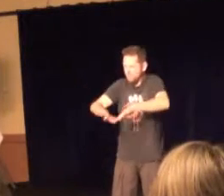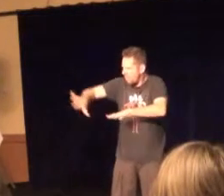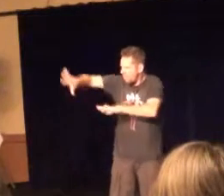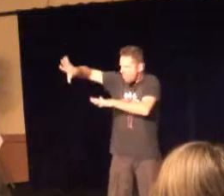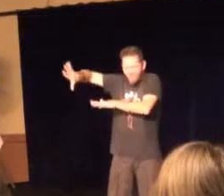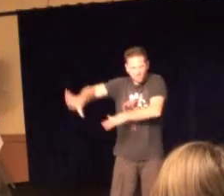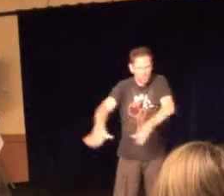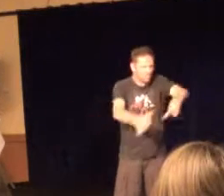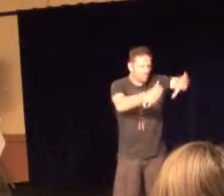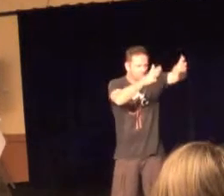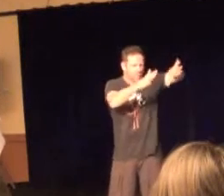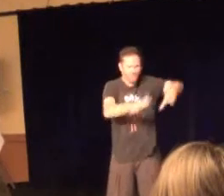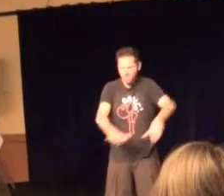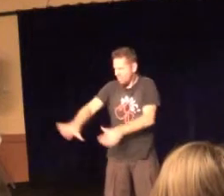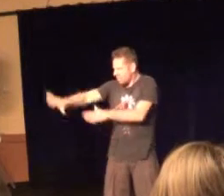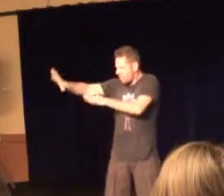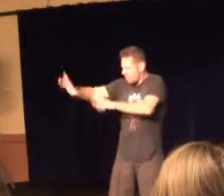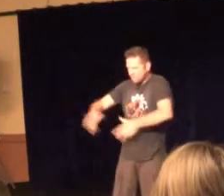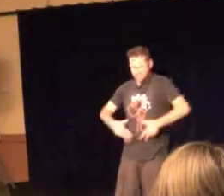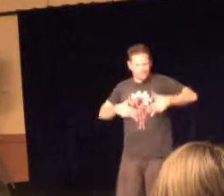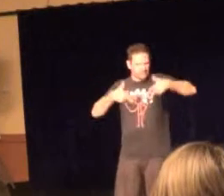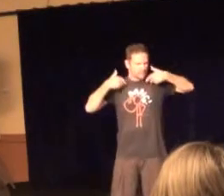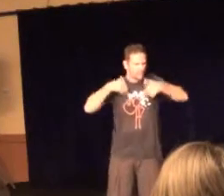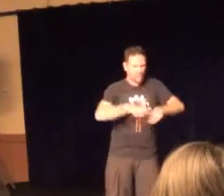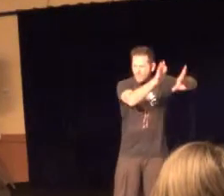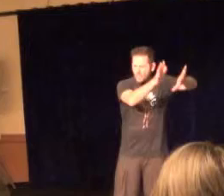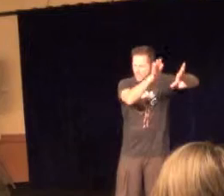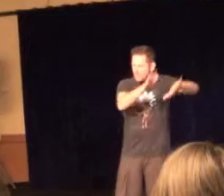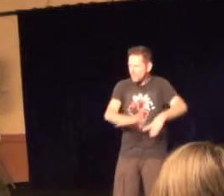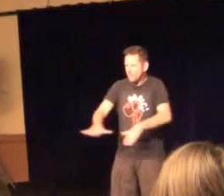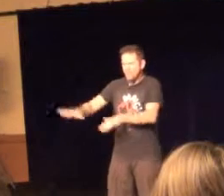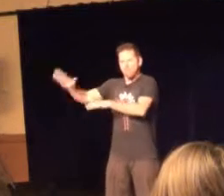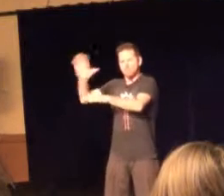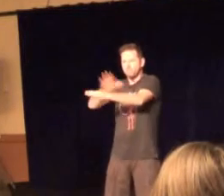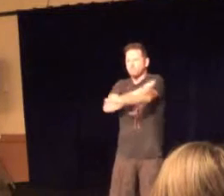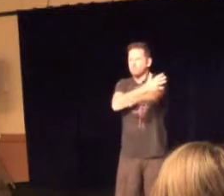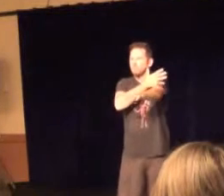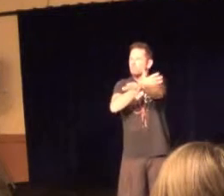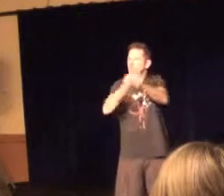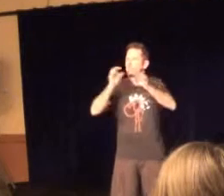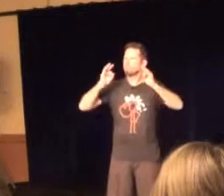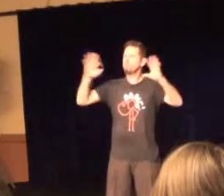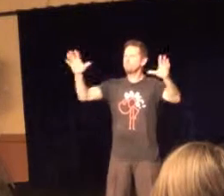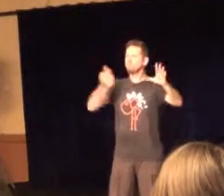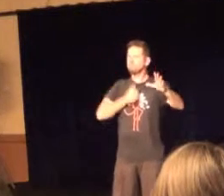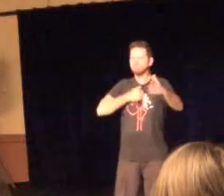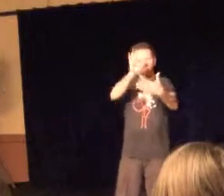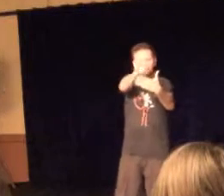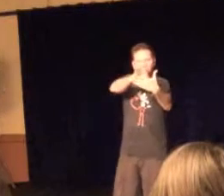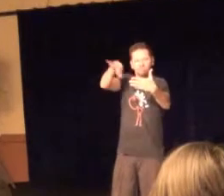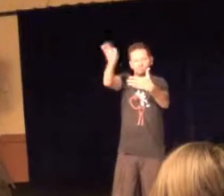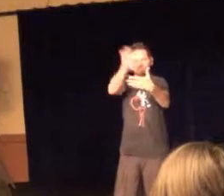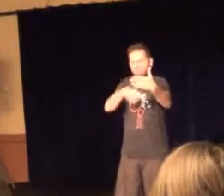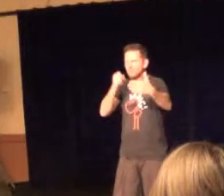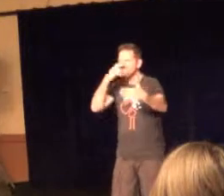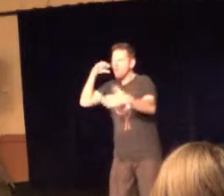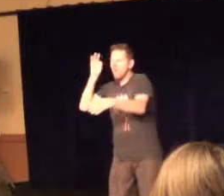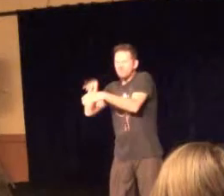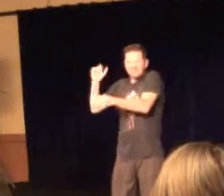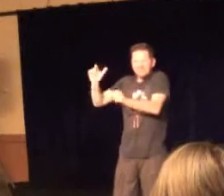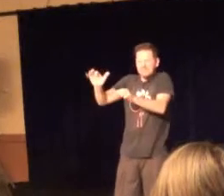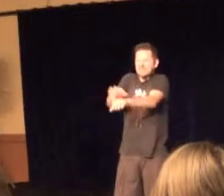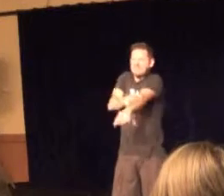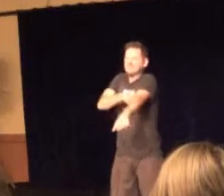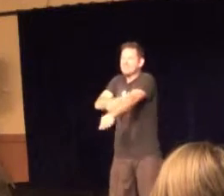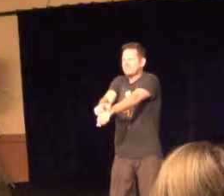d'une rive à l'autre, la vie est un poème que l'on écrit soi-même, une fleur d'ortie, un roncier, une algue envahissante, avec laquelle